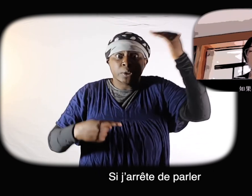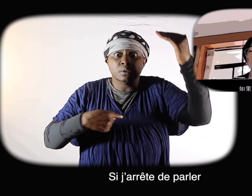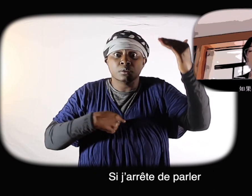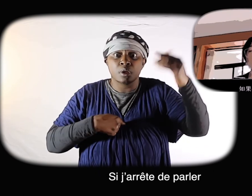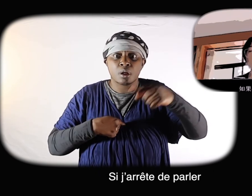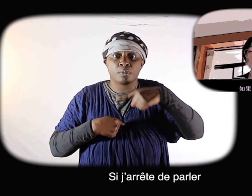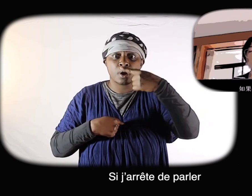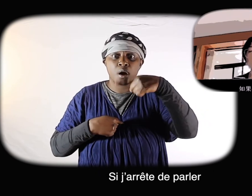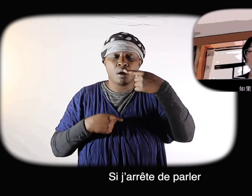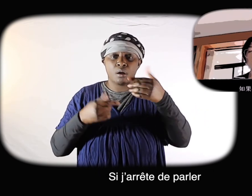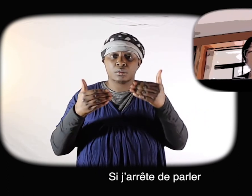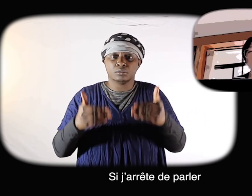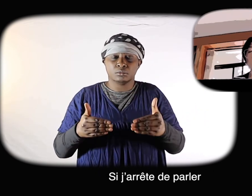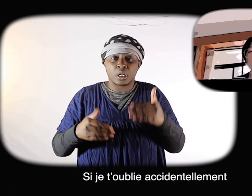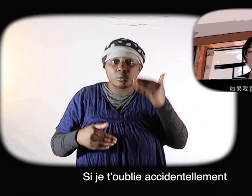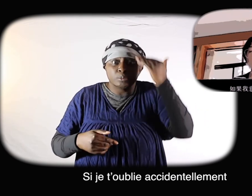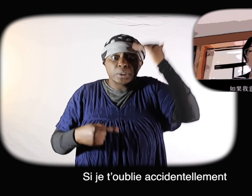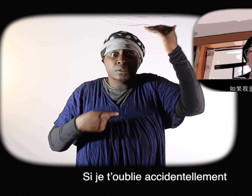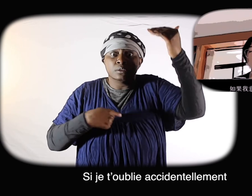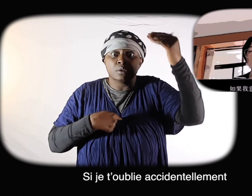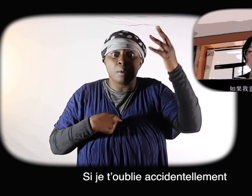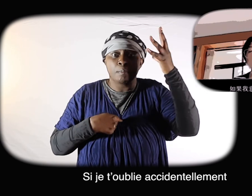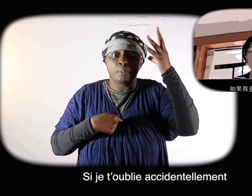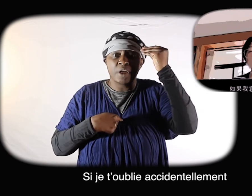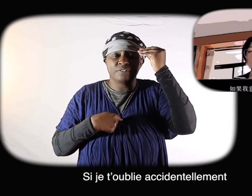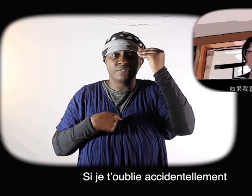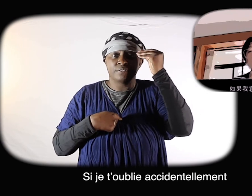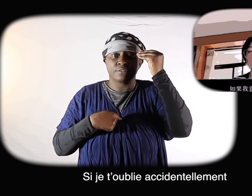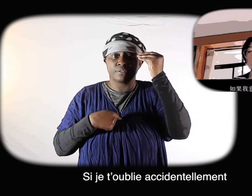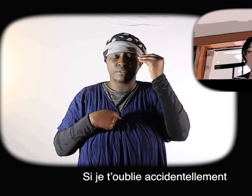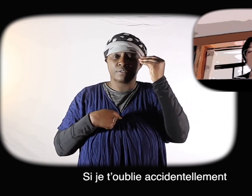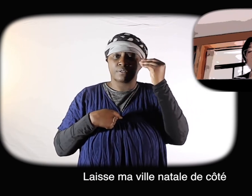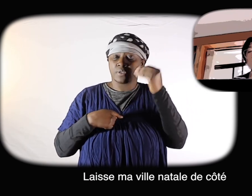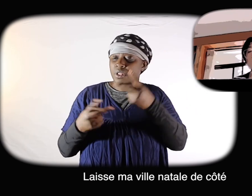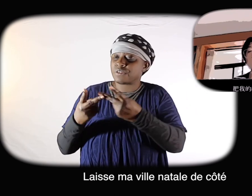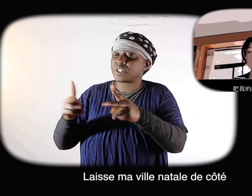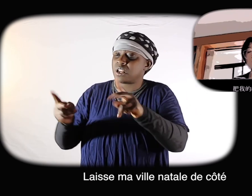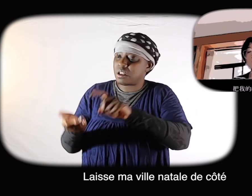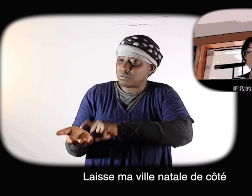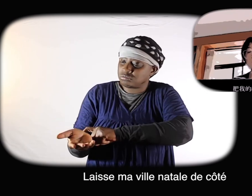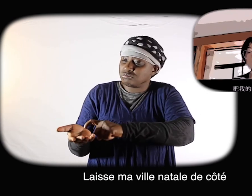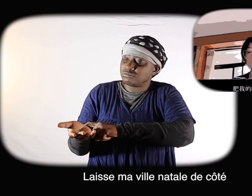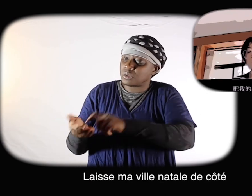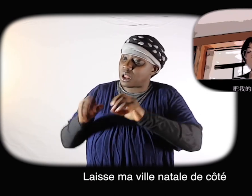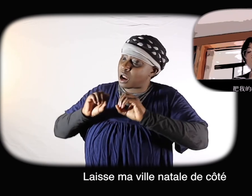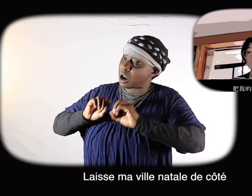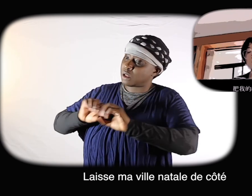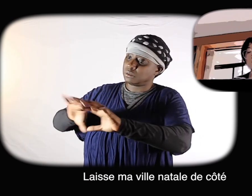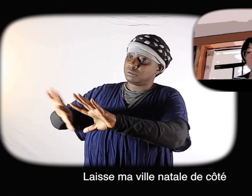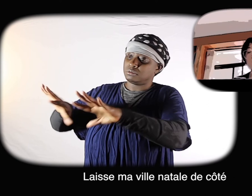如果我终止诉说，如果我意外地忘却了你，把我的故乡抛在一